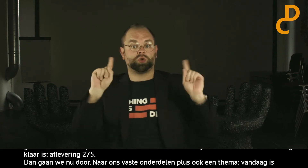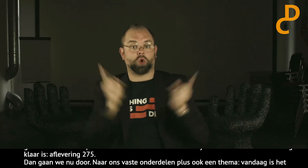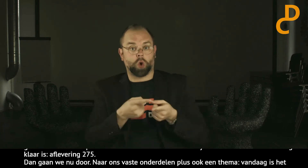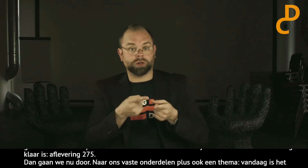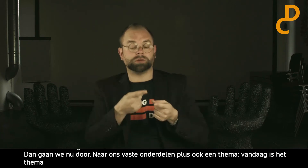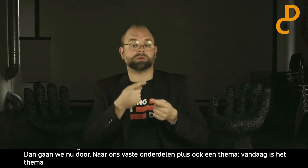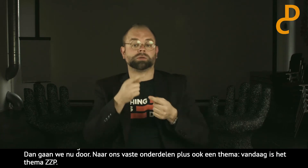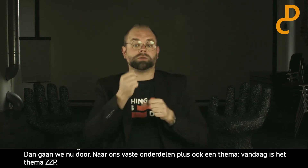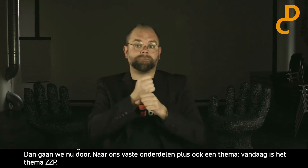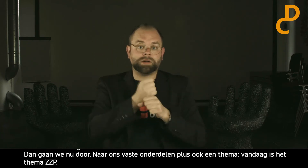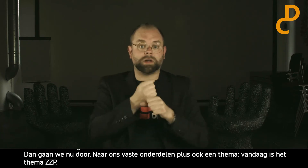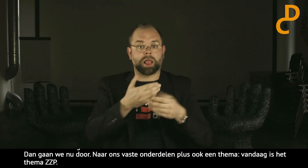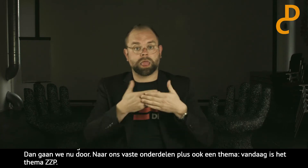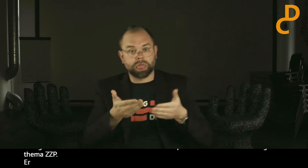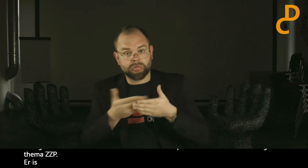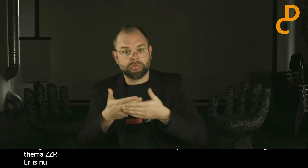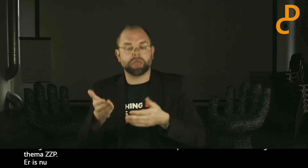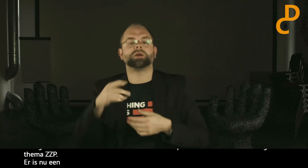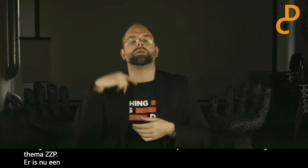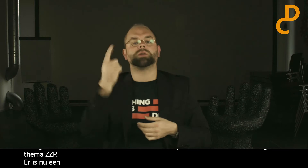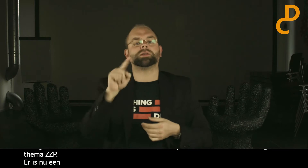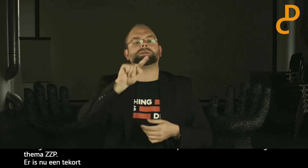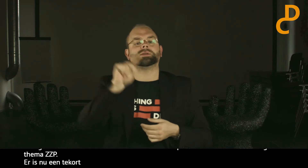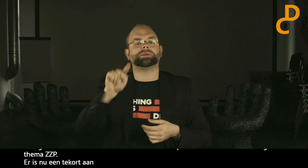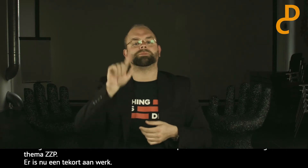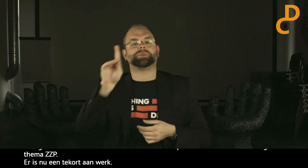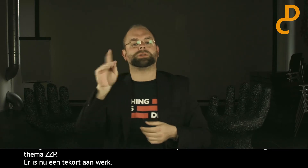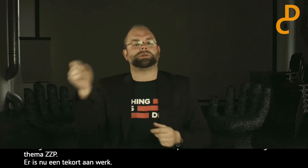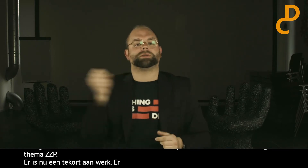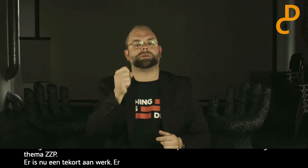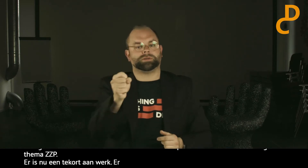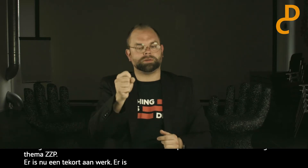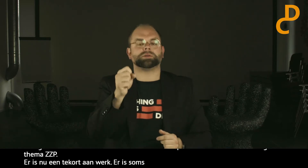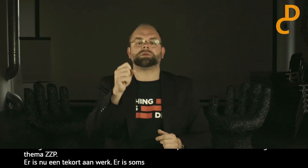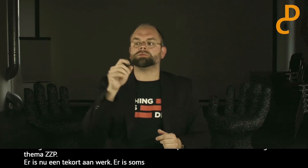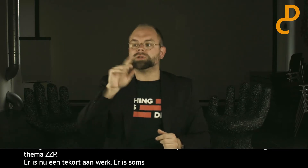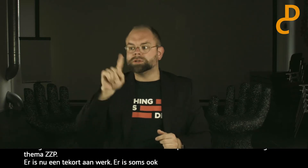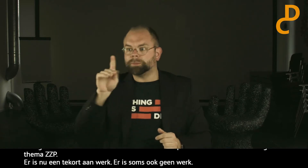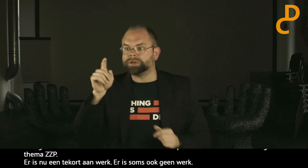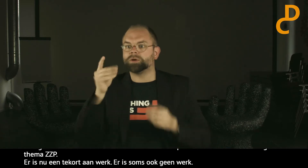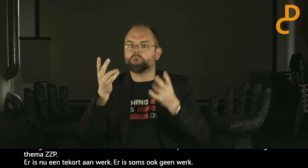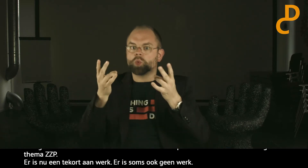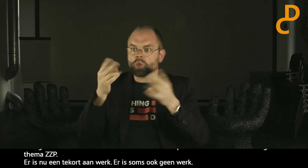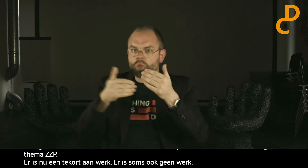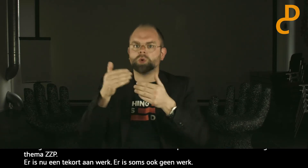Er is nu een tekort aan werk. Er is soms ook geen werk. ZP'ers, ja,